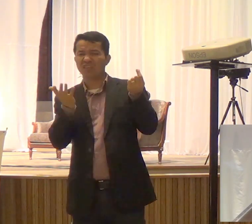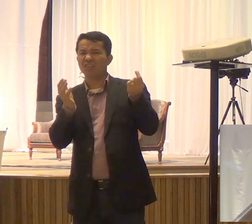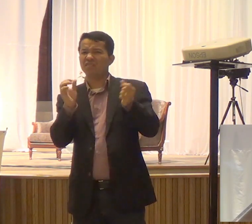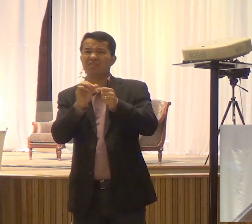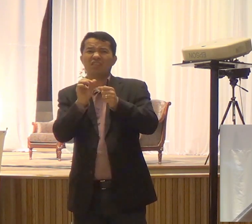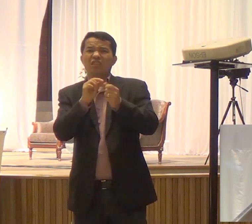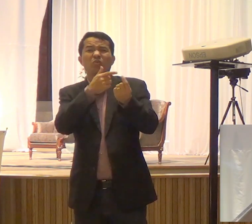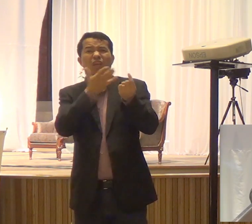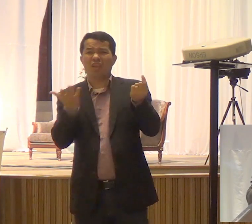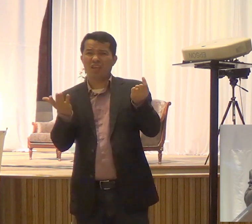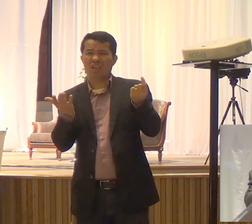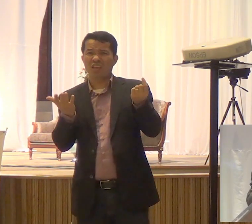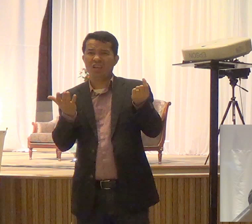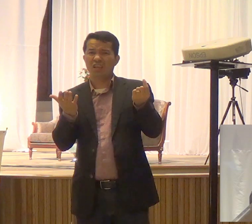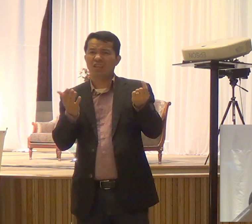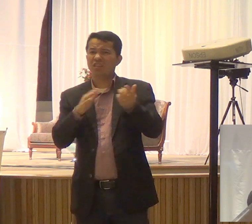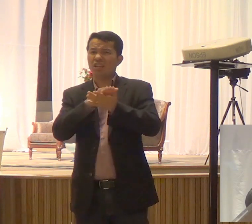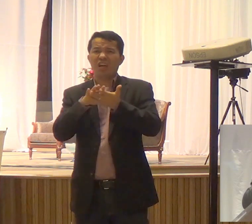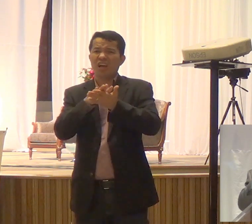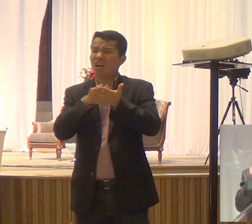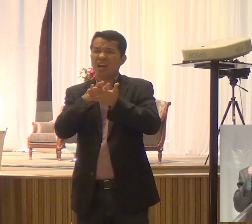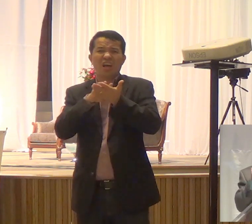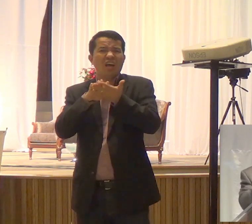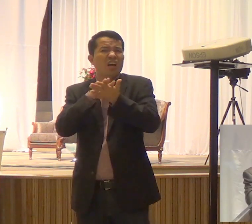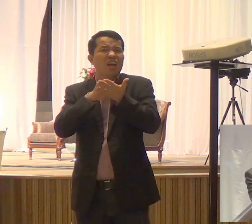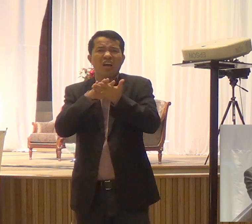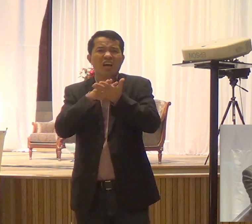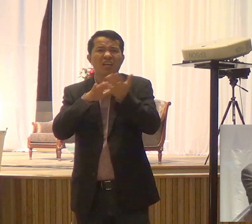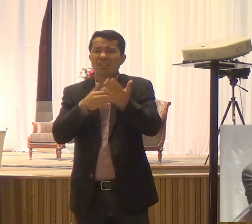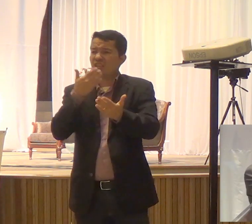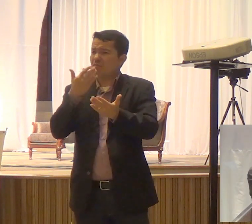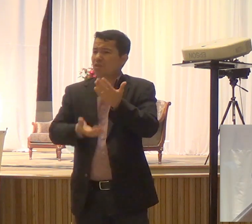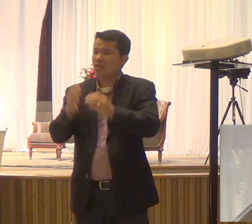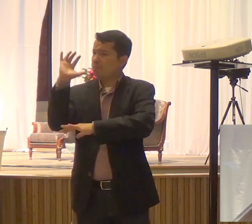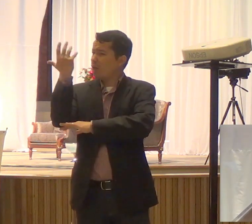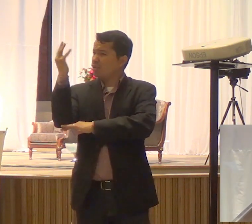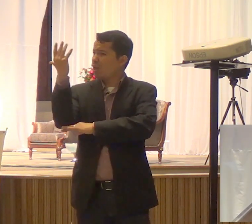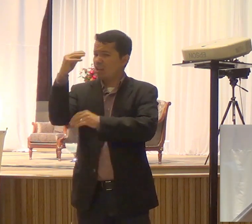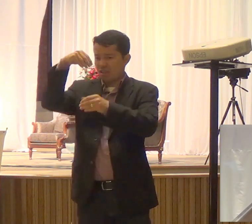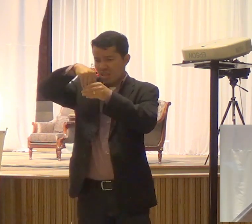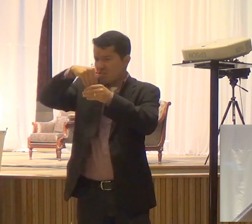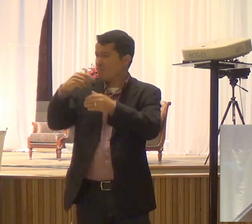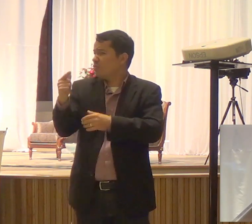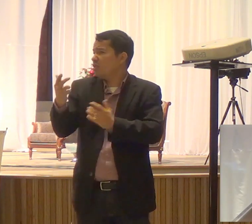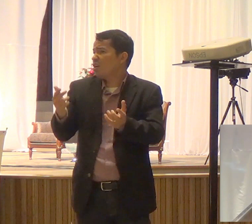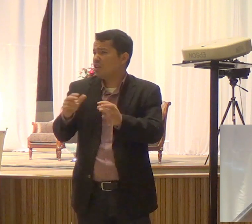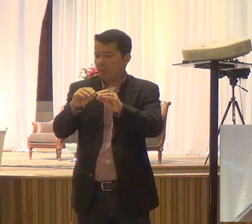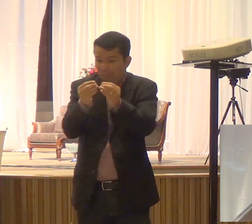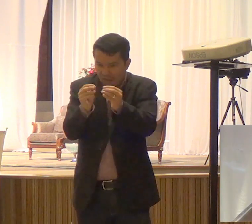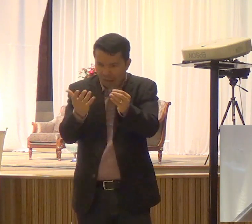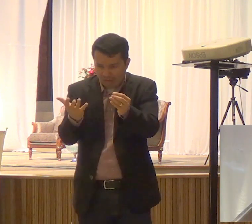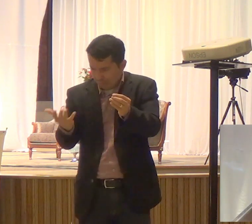Ezequiel está falando, não serve para construir nada, já perdeu suas características, até nem madeira mais já está quebradiço, já está esquisito, já está